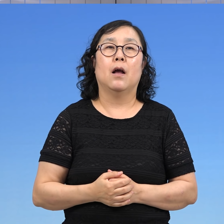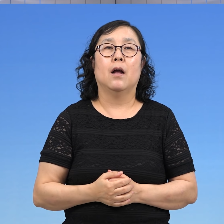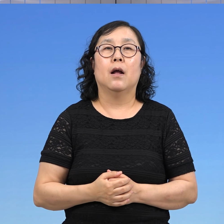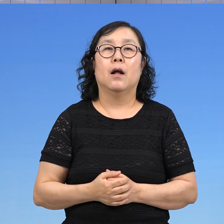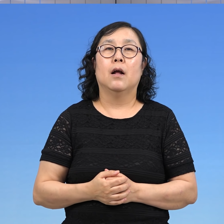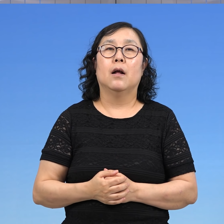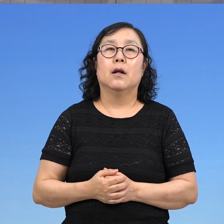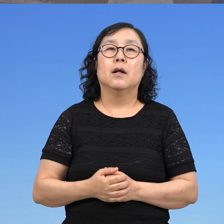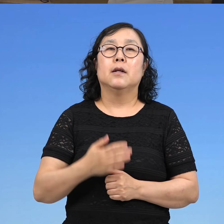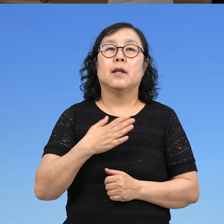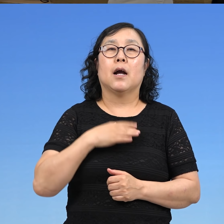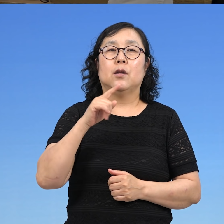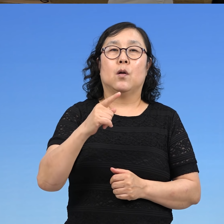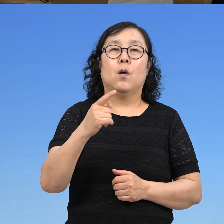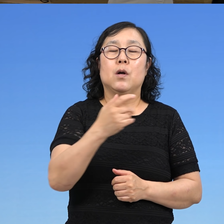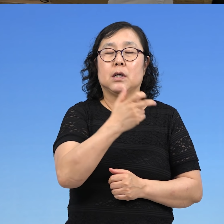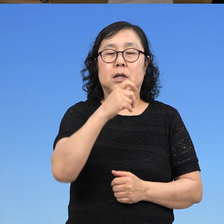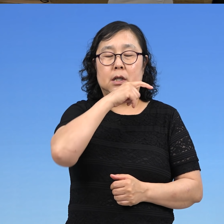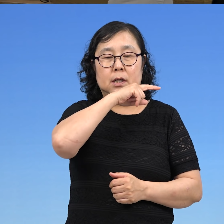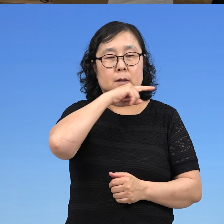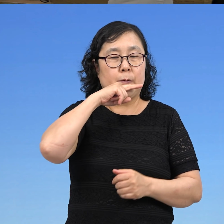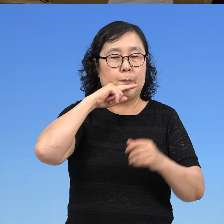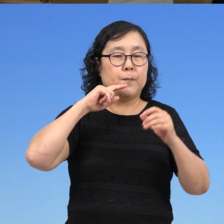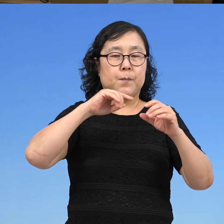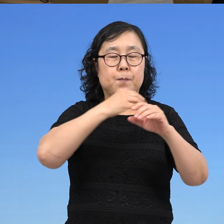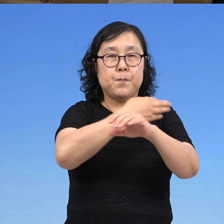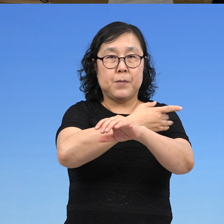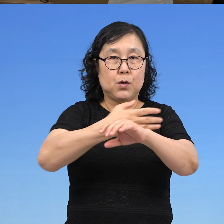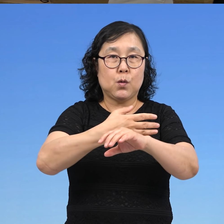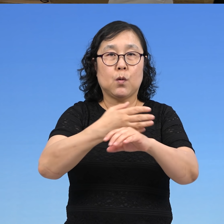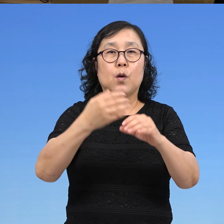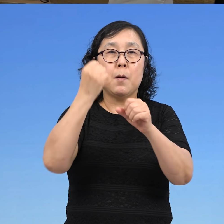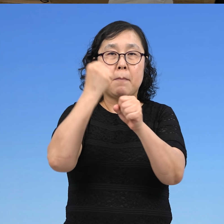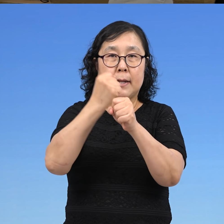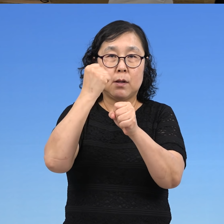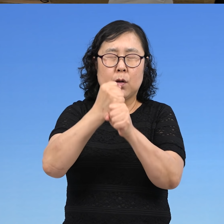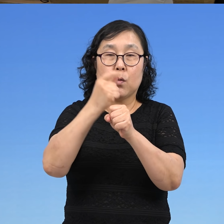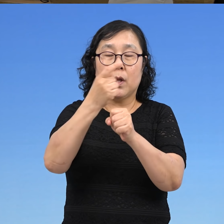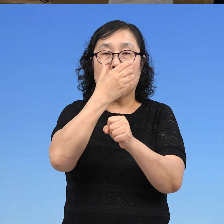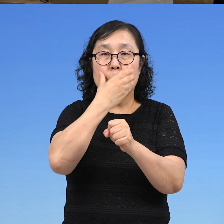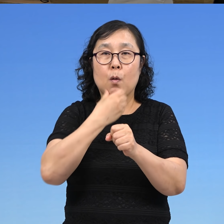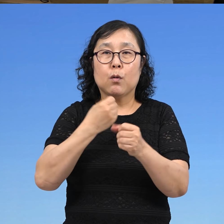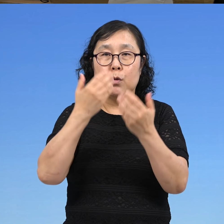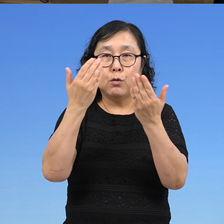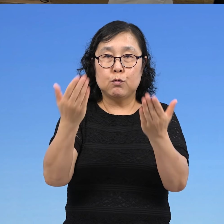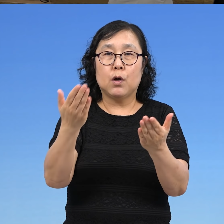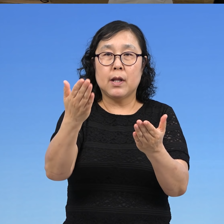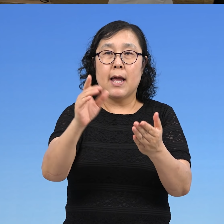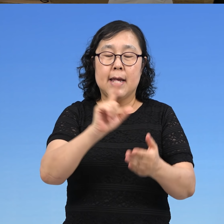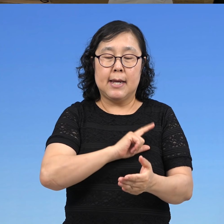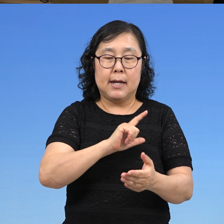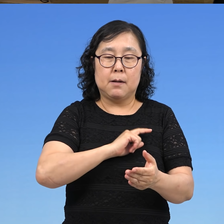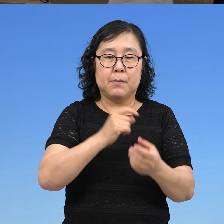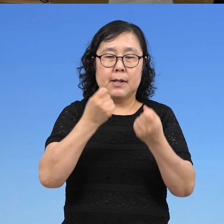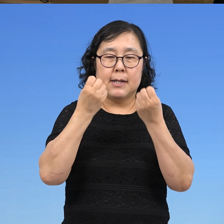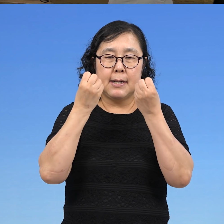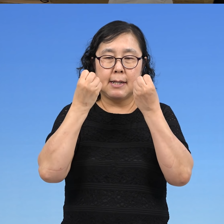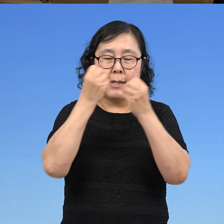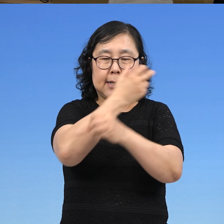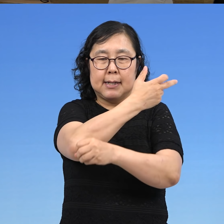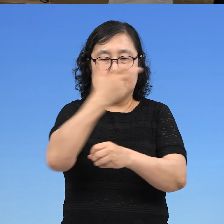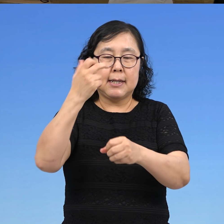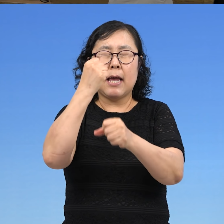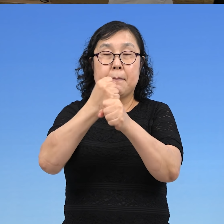12 장기 절입니다 내가 너로 큰 민족을 이루고 너에게 복을 주어 내 이름을